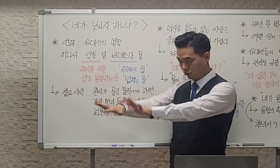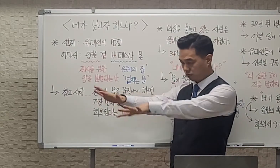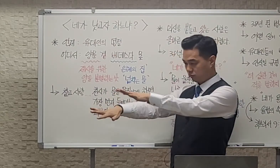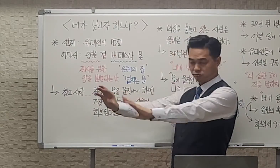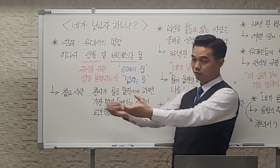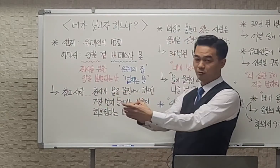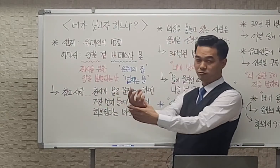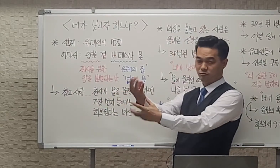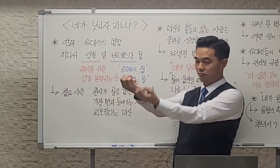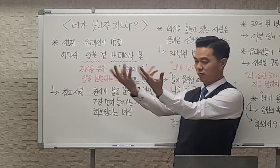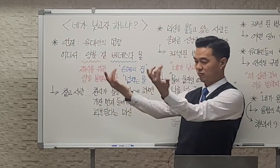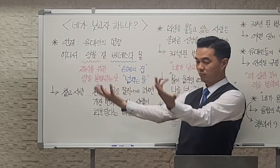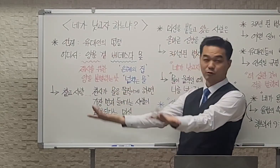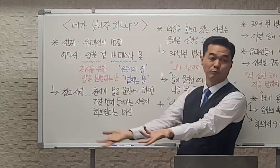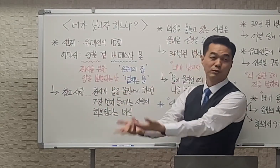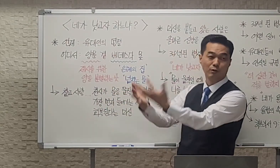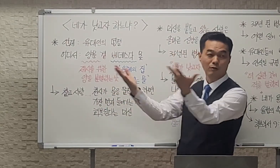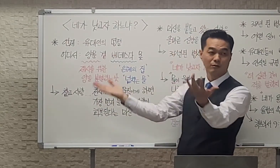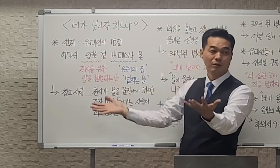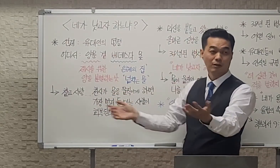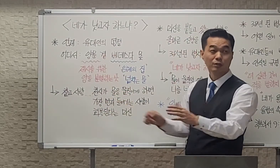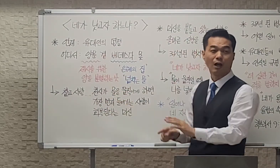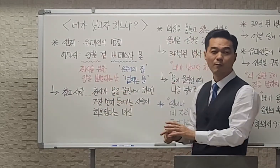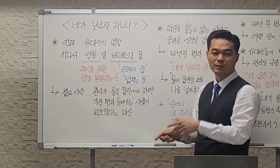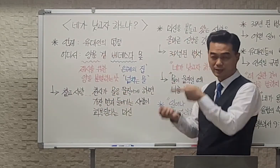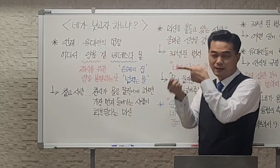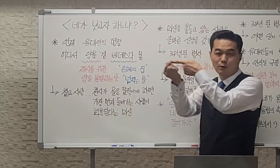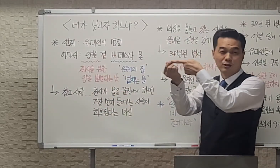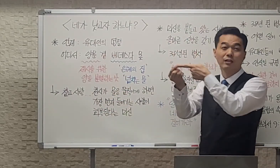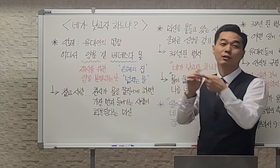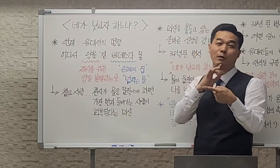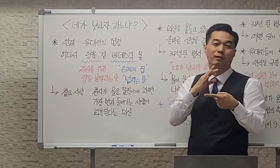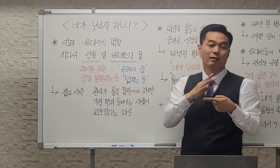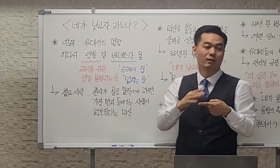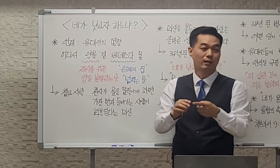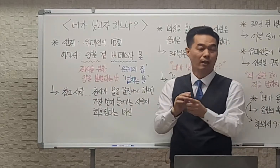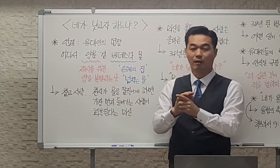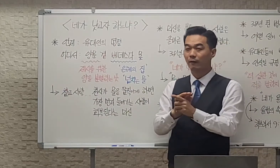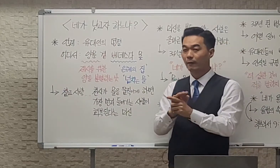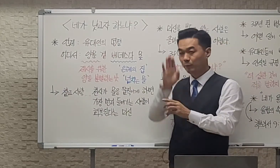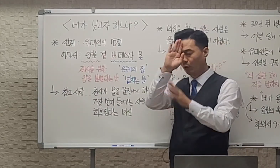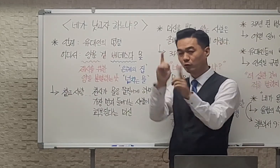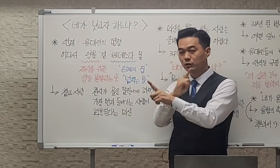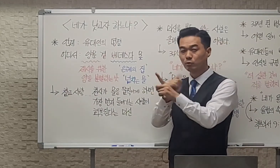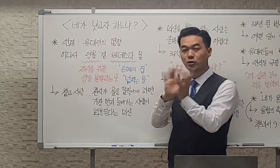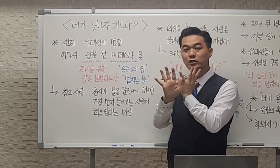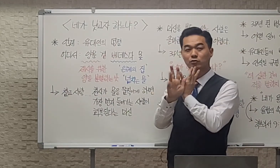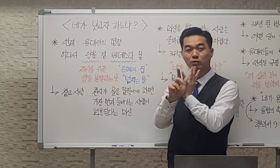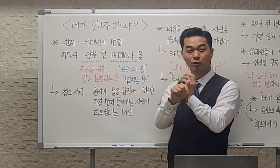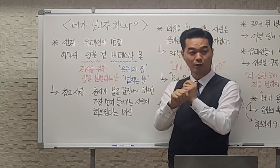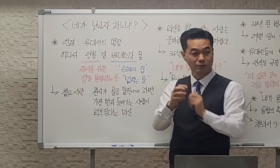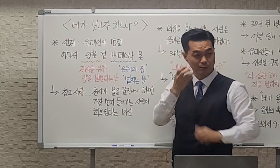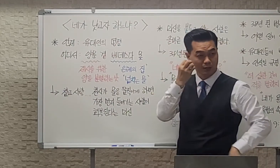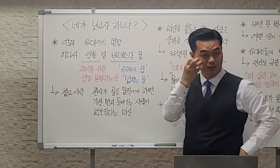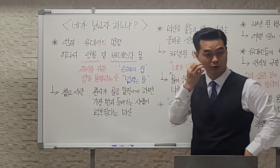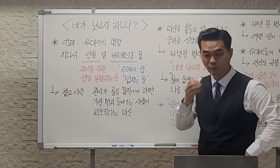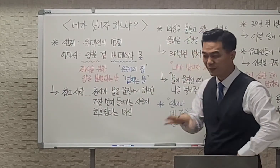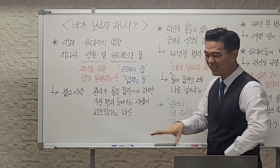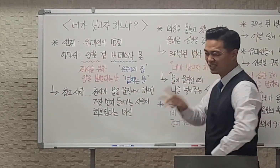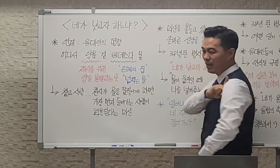하더니 넘치면 그 다음에 제일 먼저 1등만 이게 병고침도 선착순인 거예요. 참 이상하죠? 제일